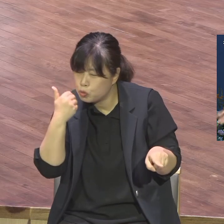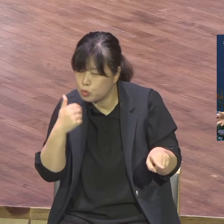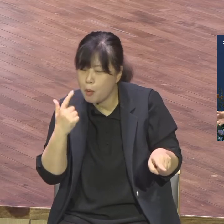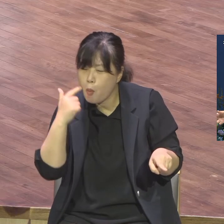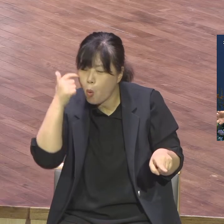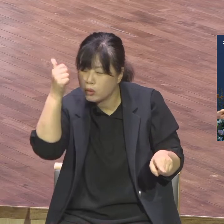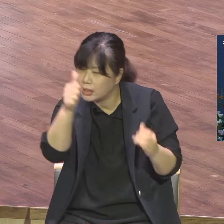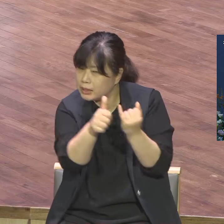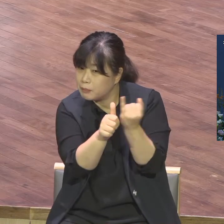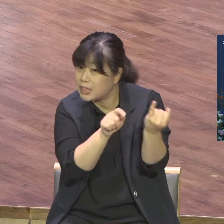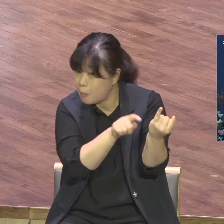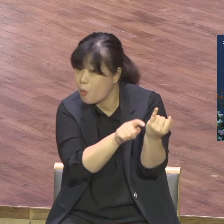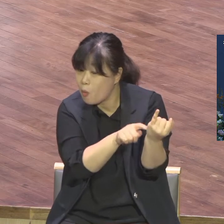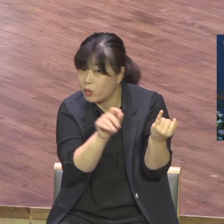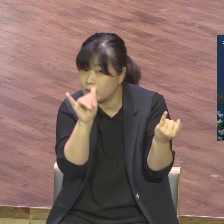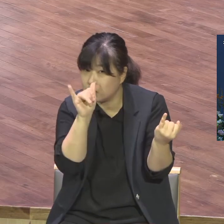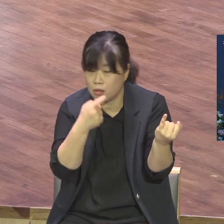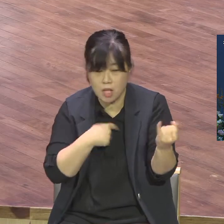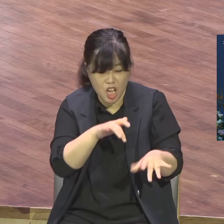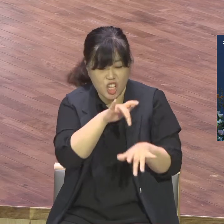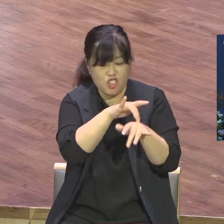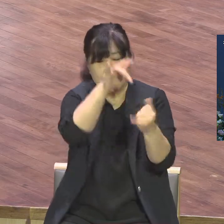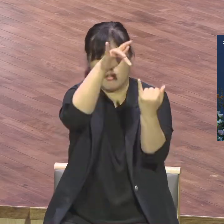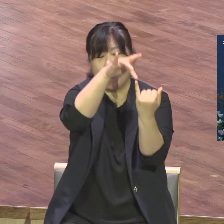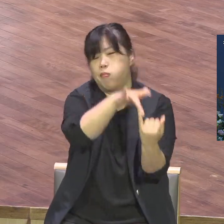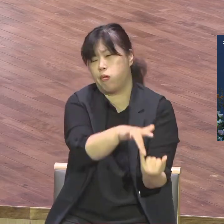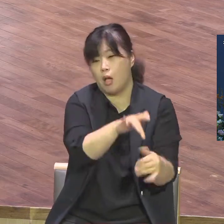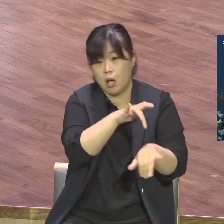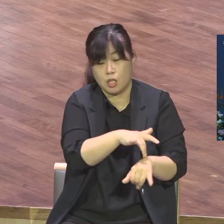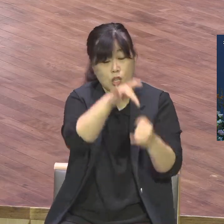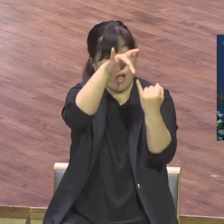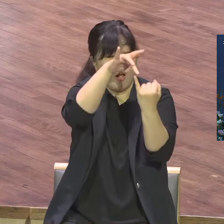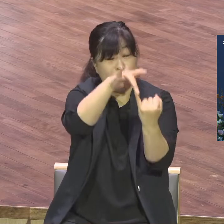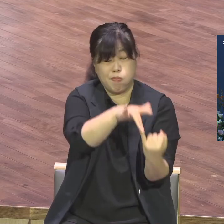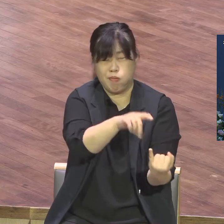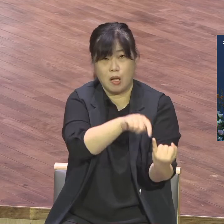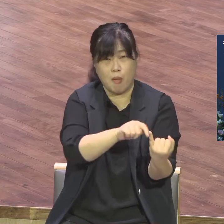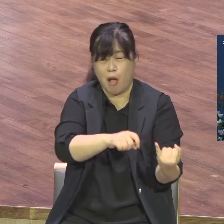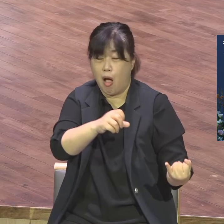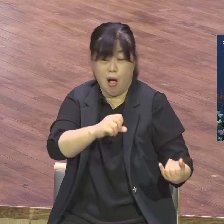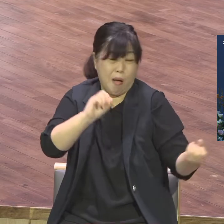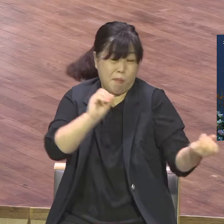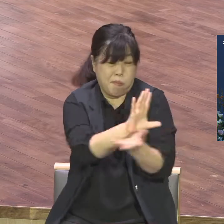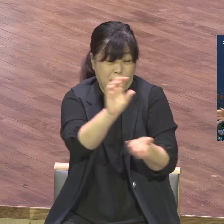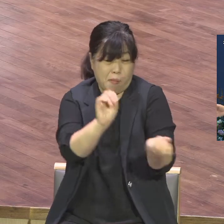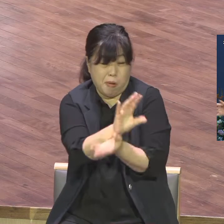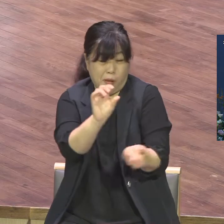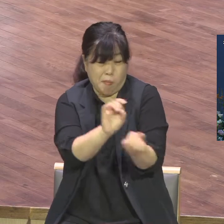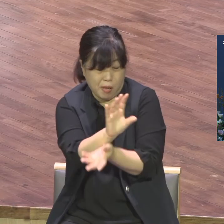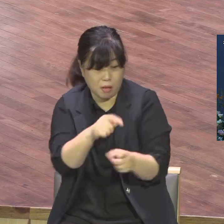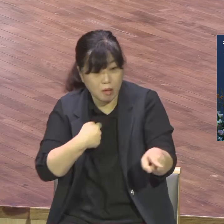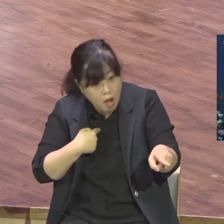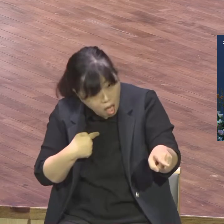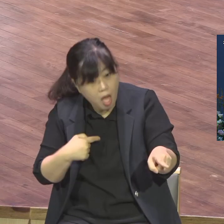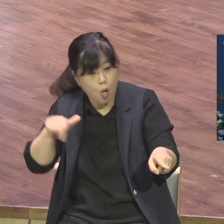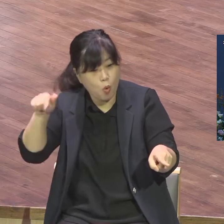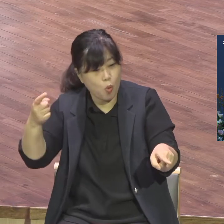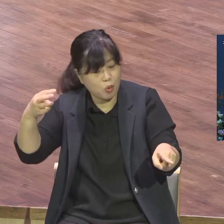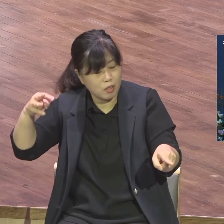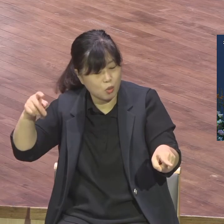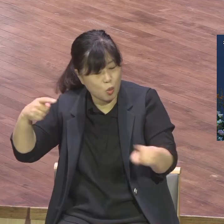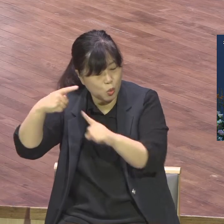목사 부목사 사모인데 이게 막 귀신이 들어 그래가지고 막 방 난리가 나고 우리 고린도 교회 사건이 우리 교회 다 있었어요.